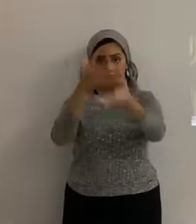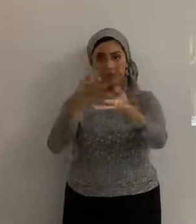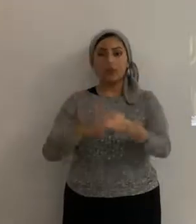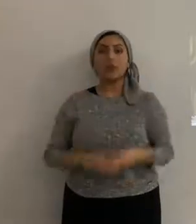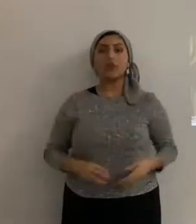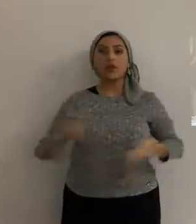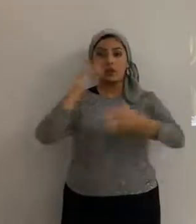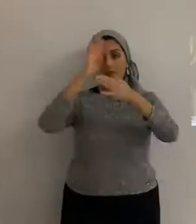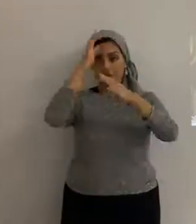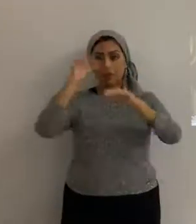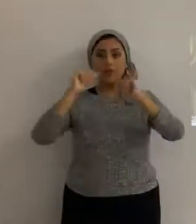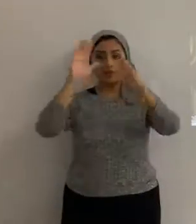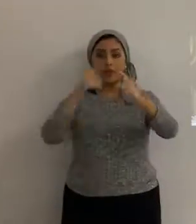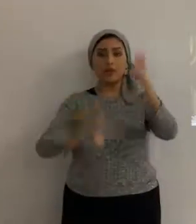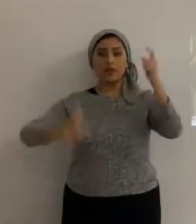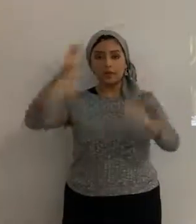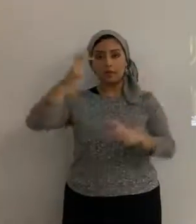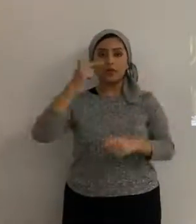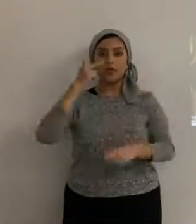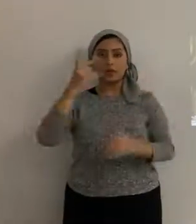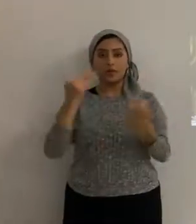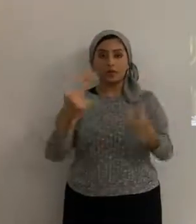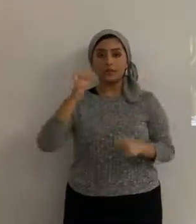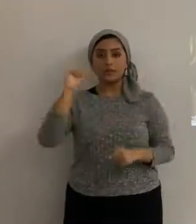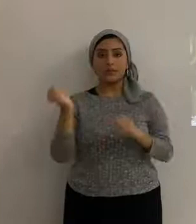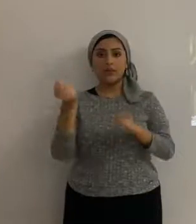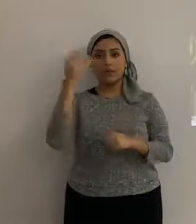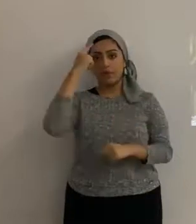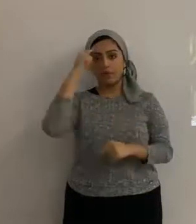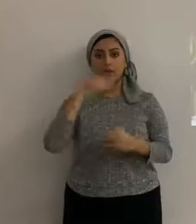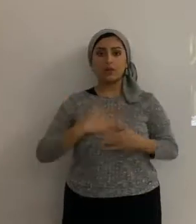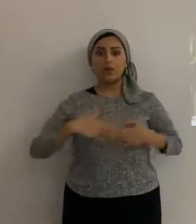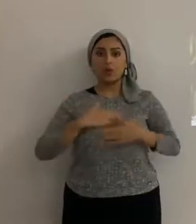mucho, amados Sajín, y nos vemos este Shabbat para gozarnos más en la palabra del